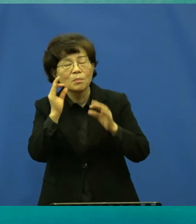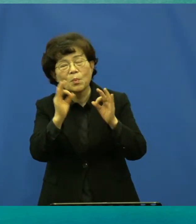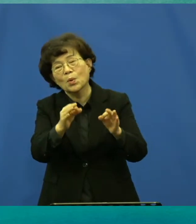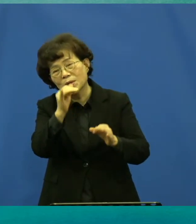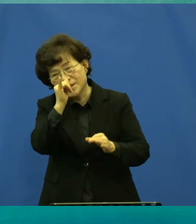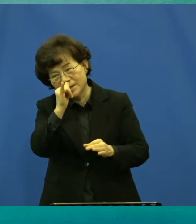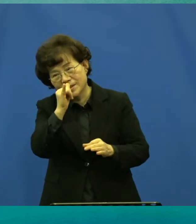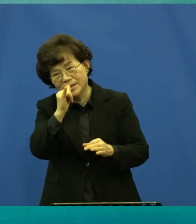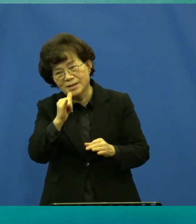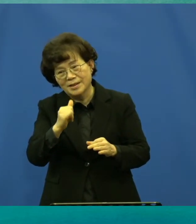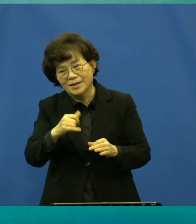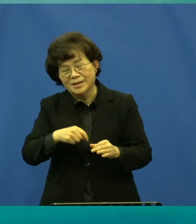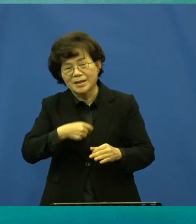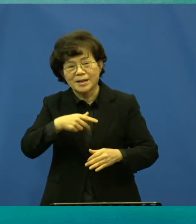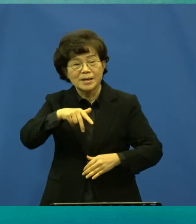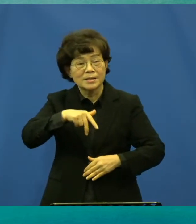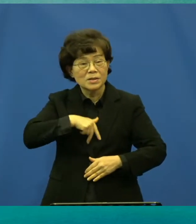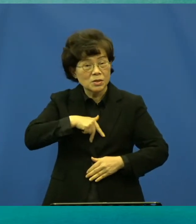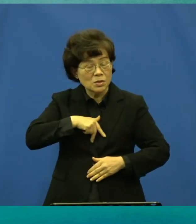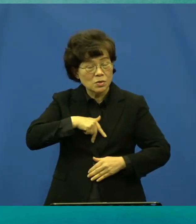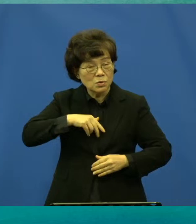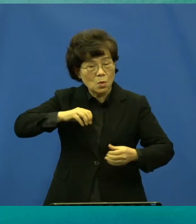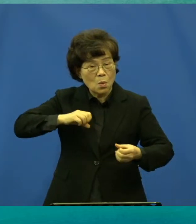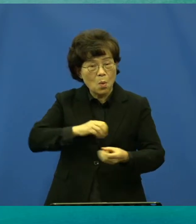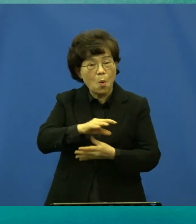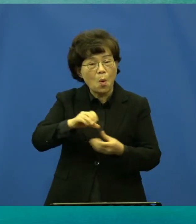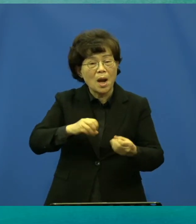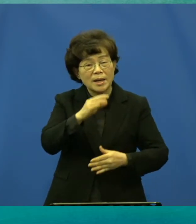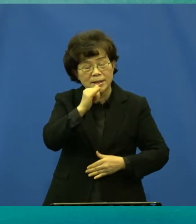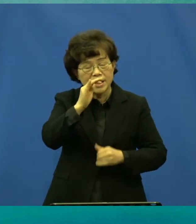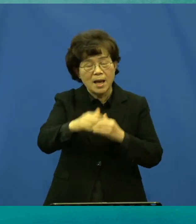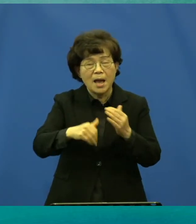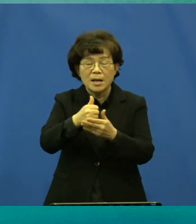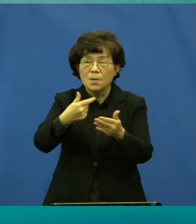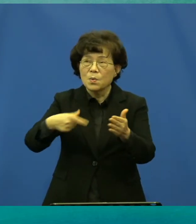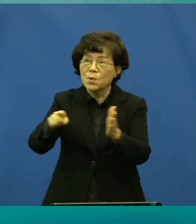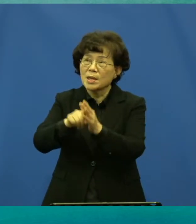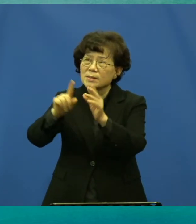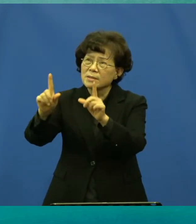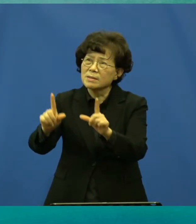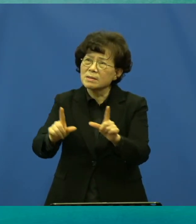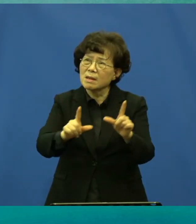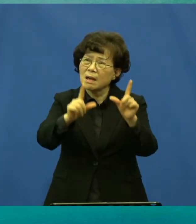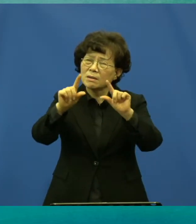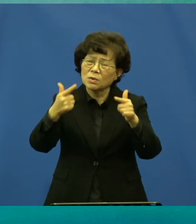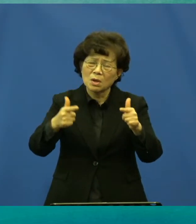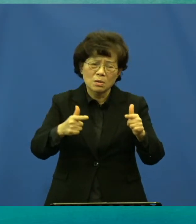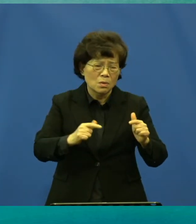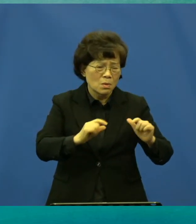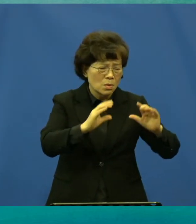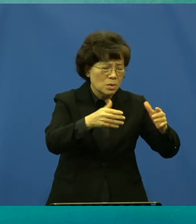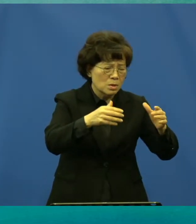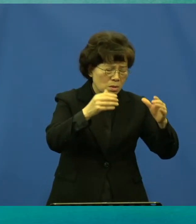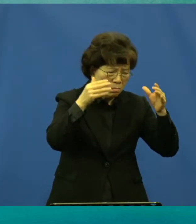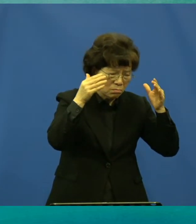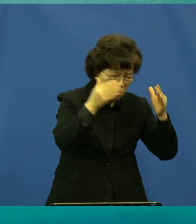그리고 자기의 정체성도 혼란스럽습니다. 하나님을 위해 사는 것도 아니고 그렇다고 세상으로 빠져나온 것도